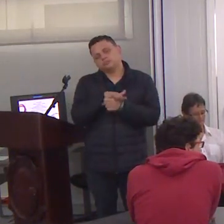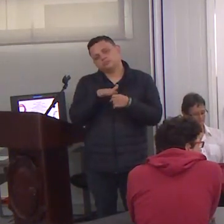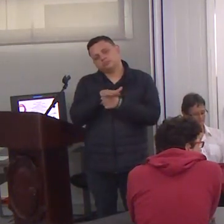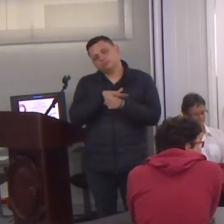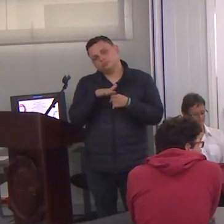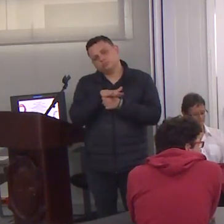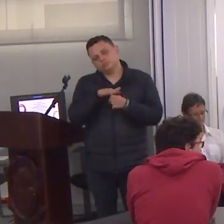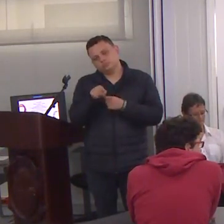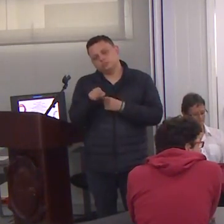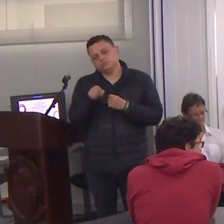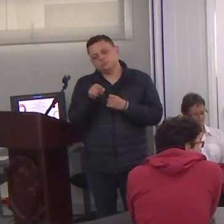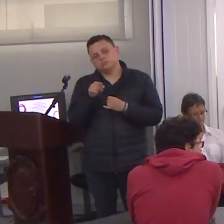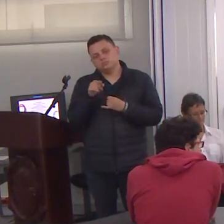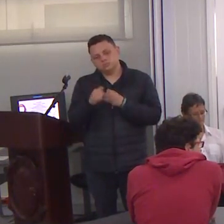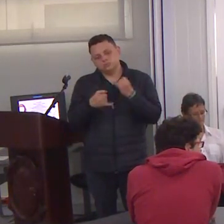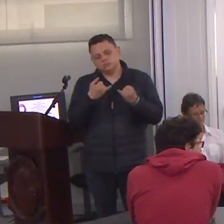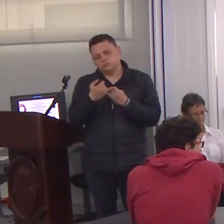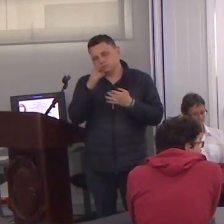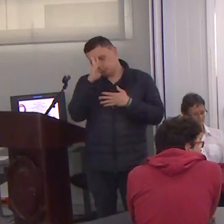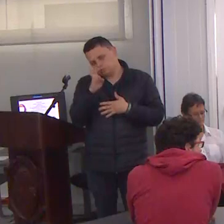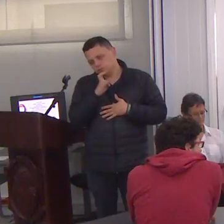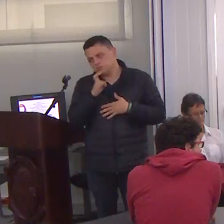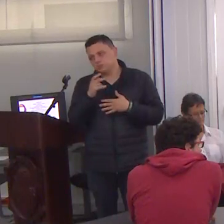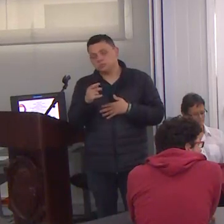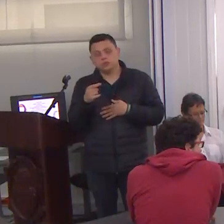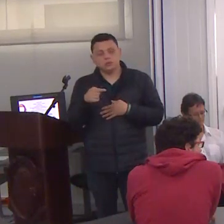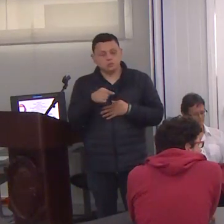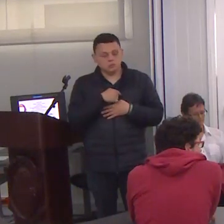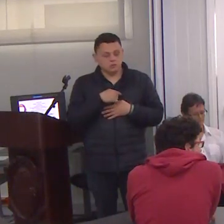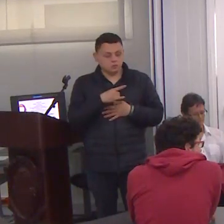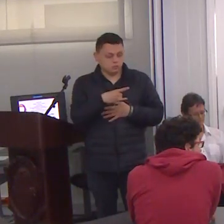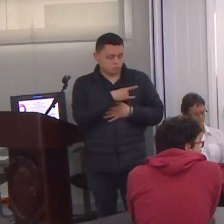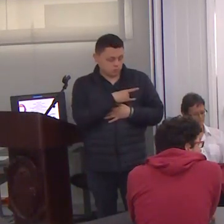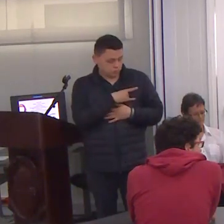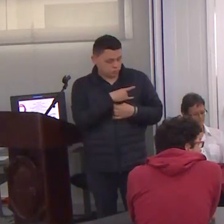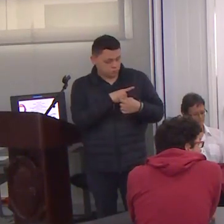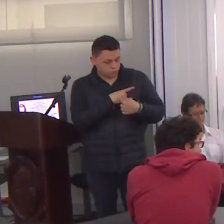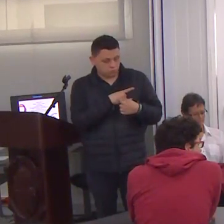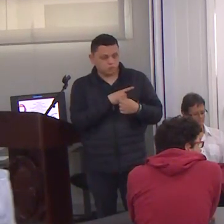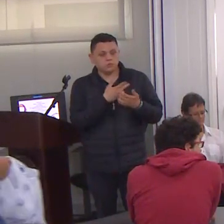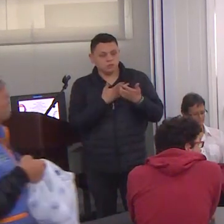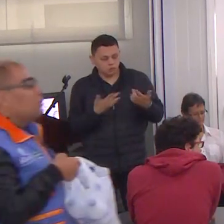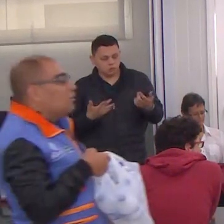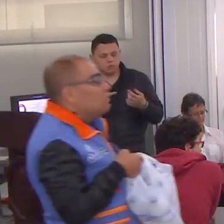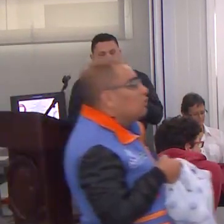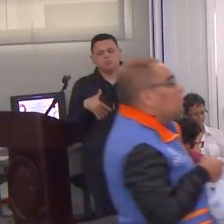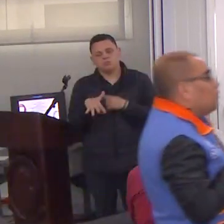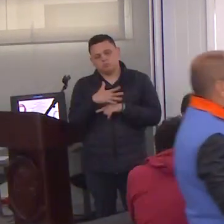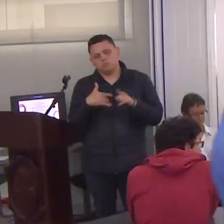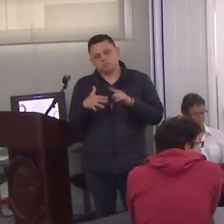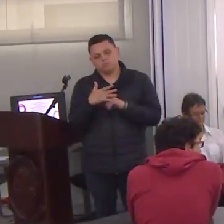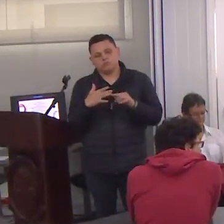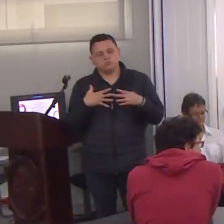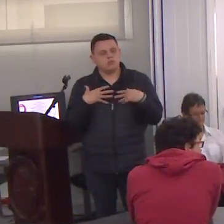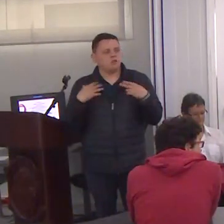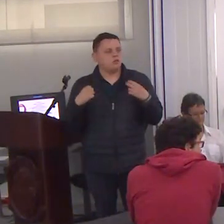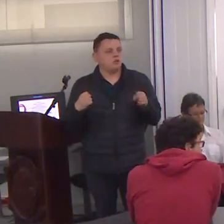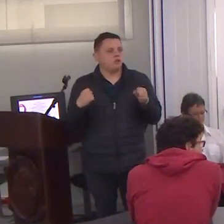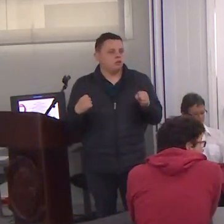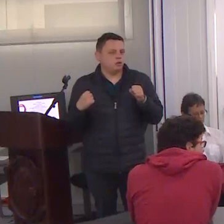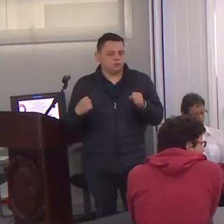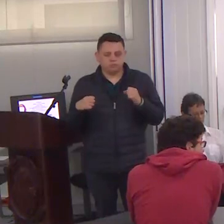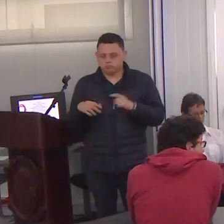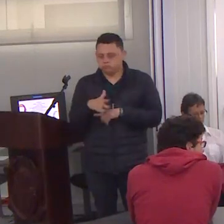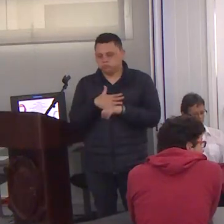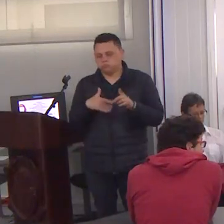de identidad sexual lo decía para mí la universidad digamos es un contexto en el que yo estoy en la gloria para mí